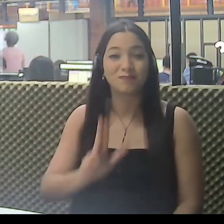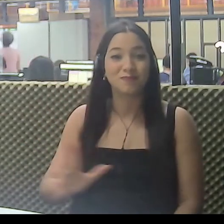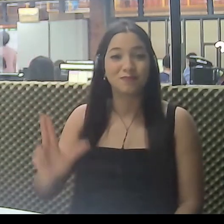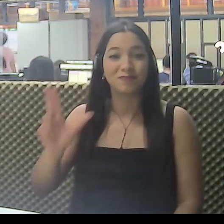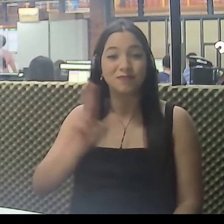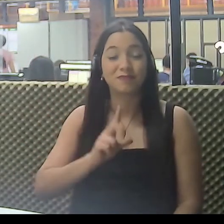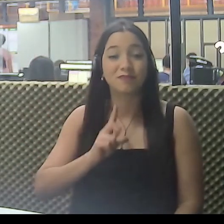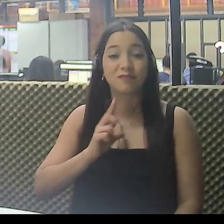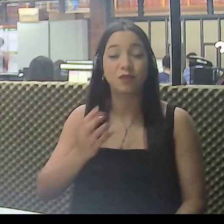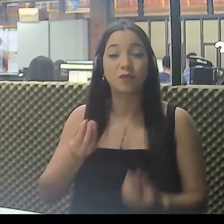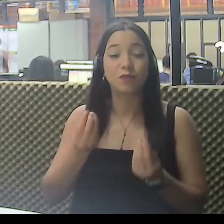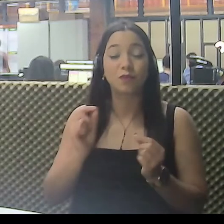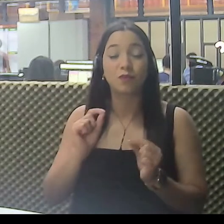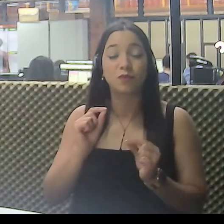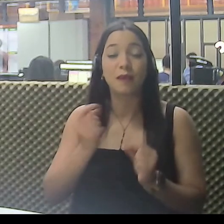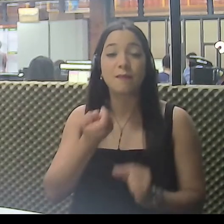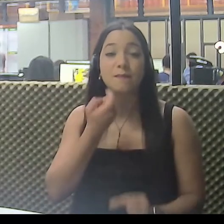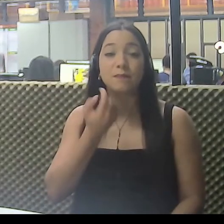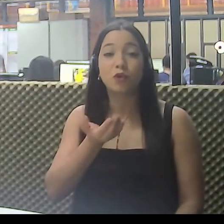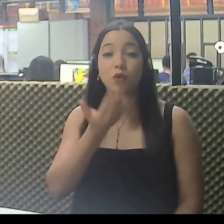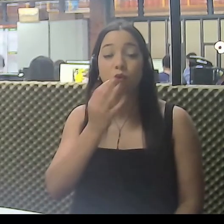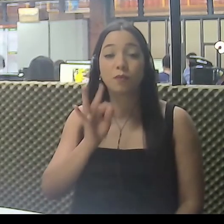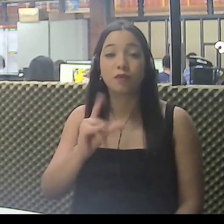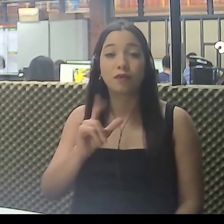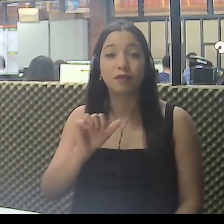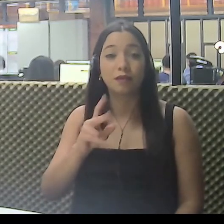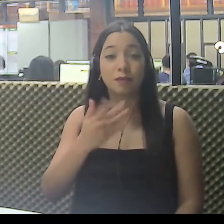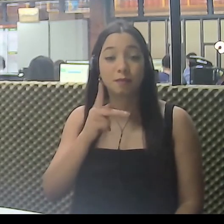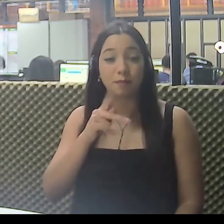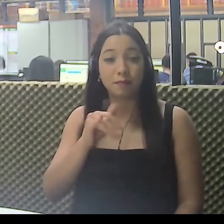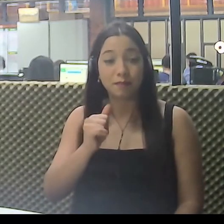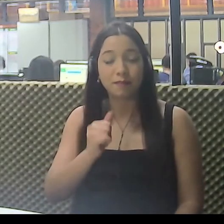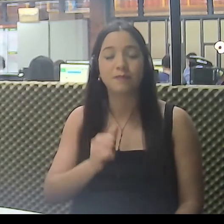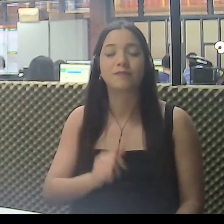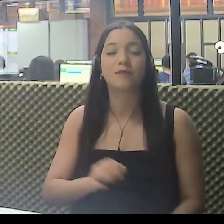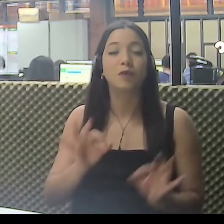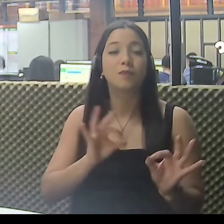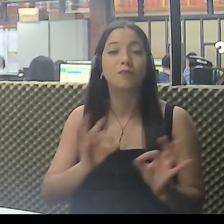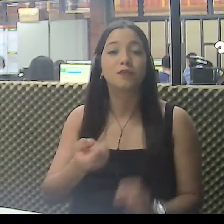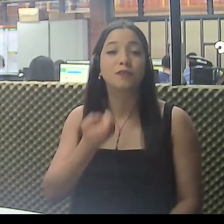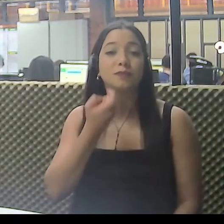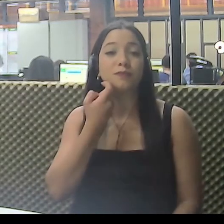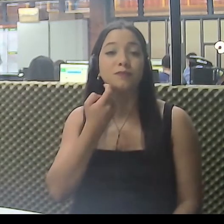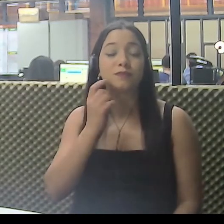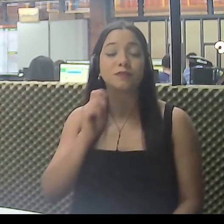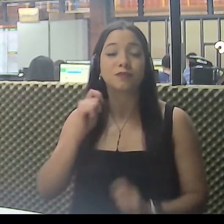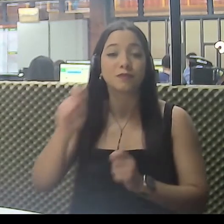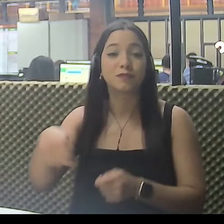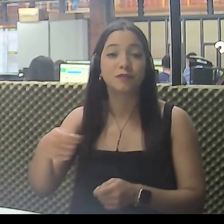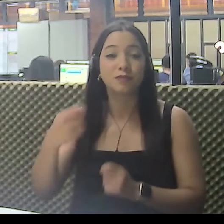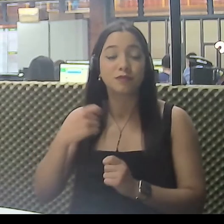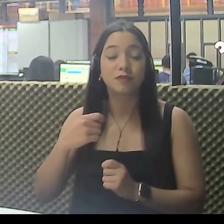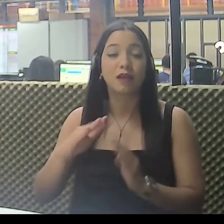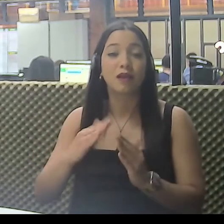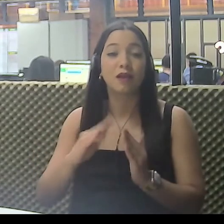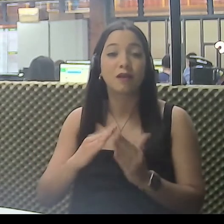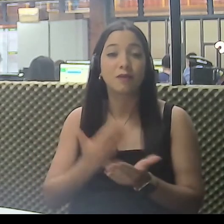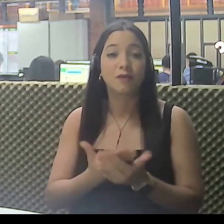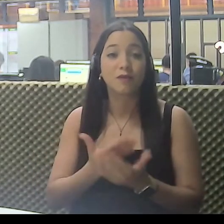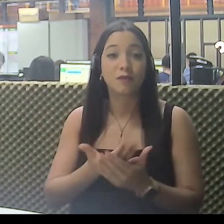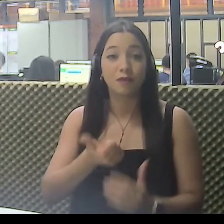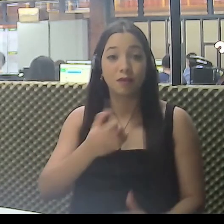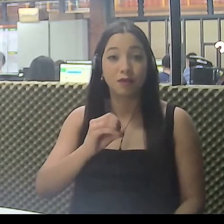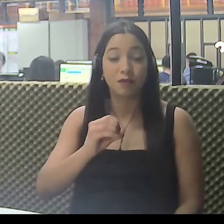Uberlândia oferece filé de tilápia na alimentação escolar. O projeto Peixe na Rede está acontecendo em 10 escolas de